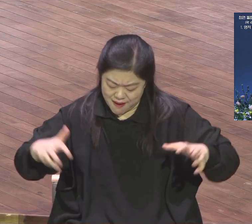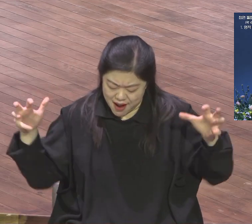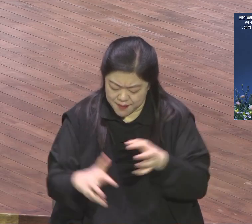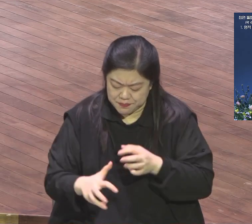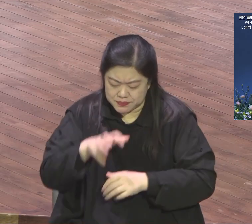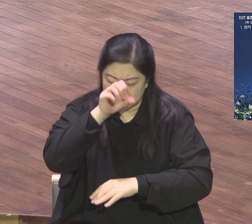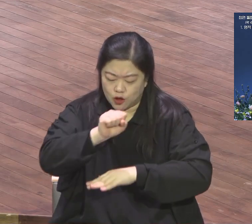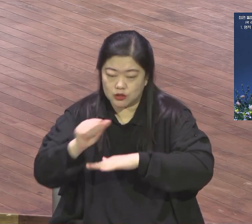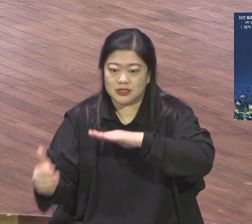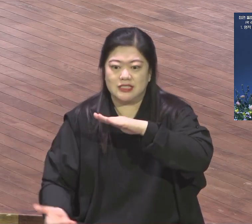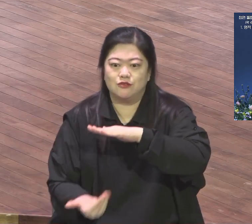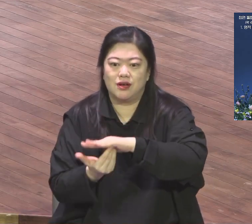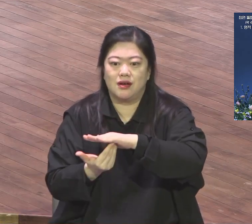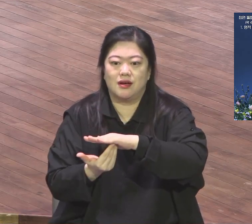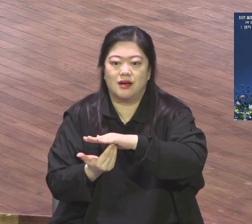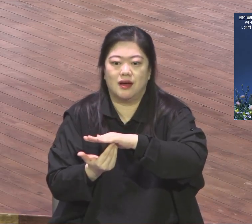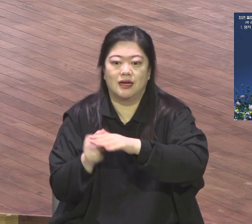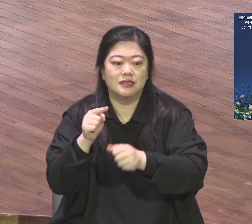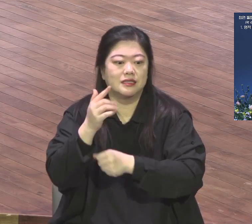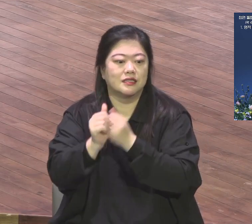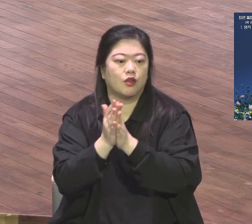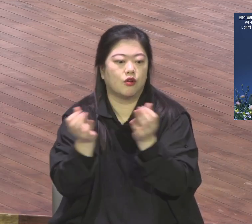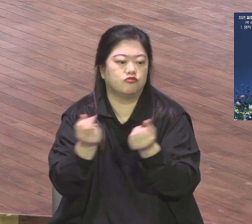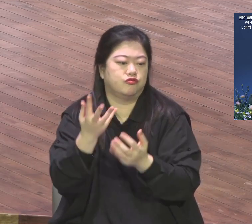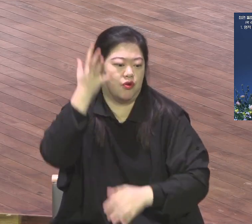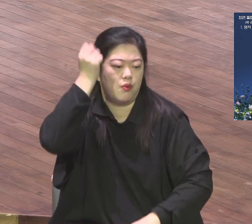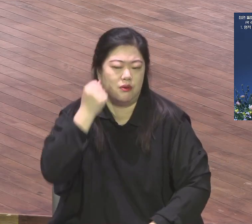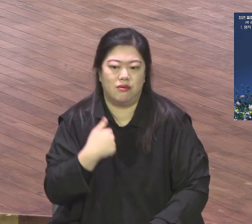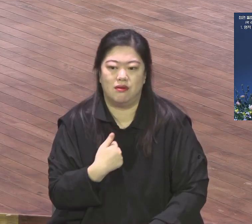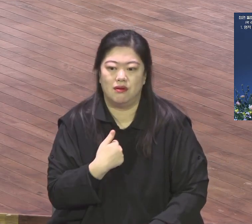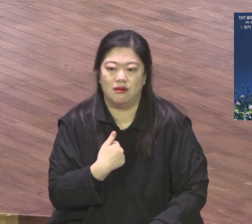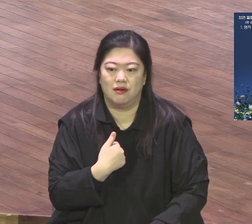문제지. 사건 문제가 문제가 아니라는 거예요.